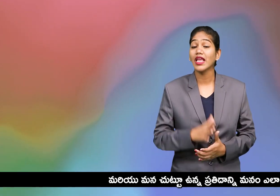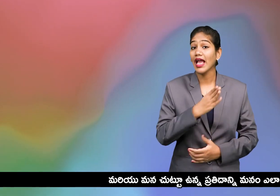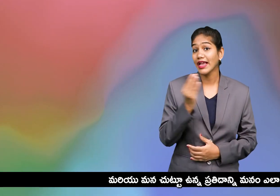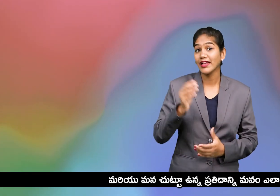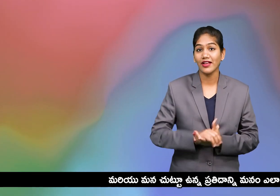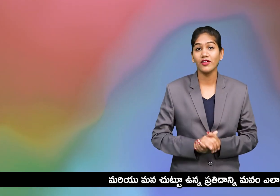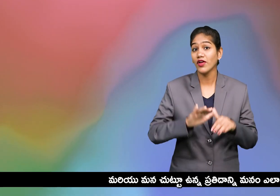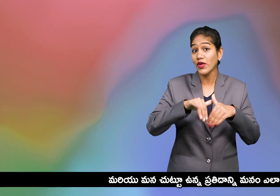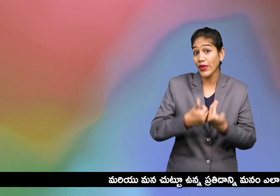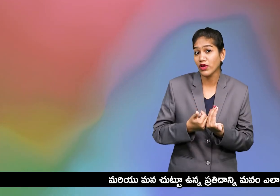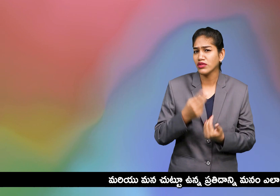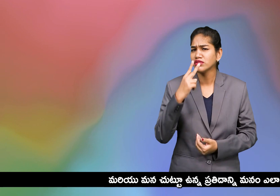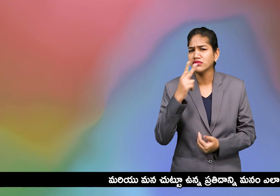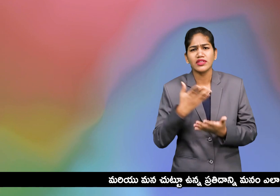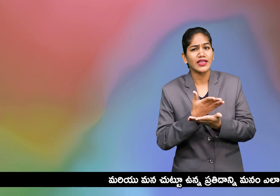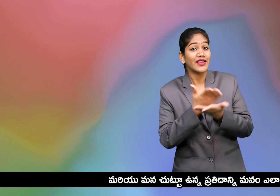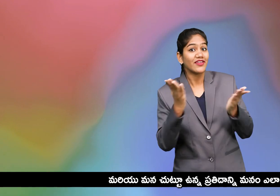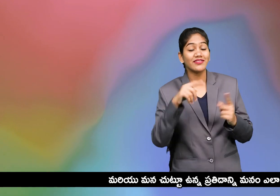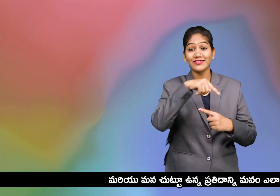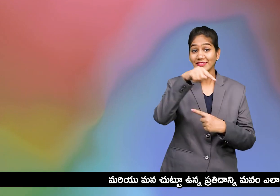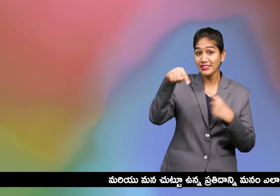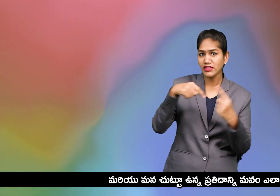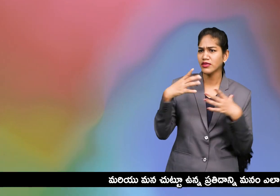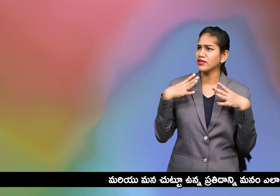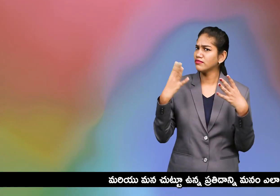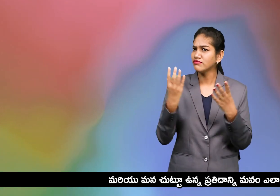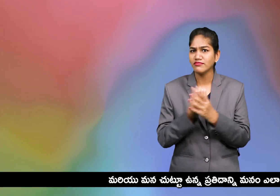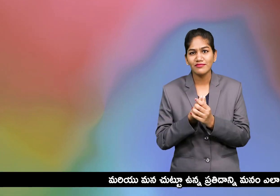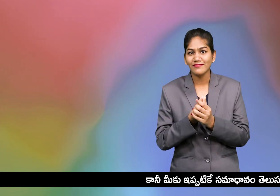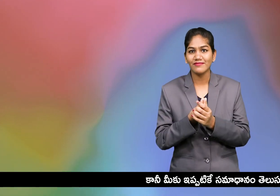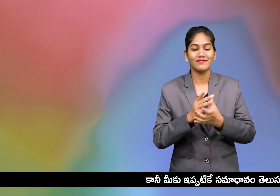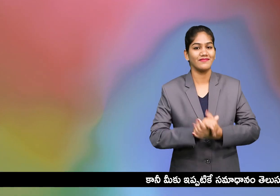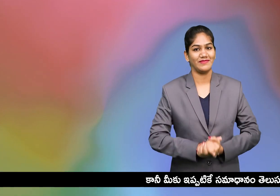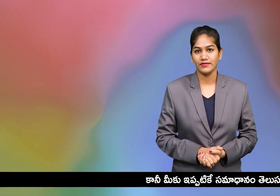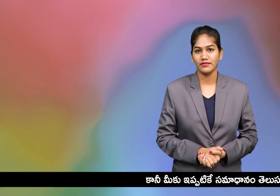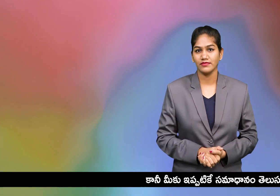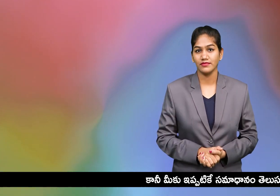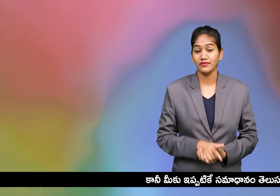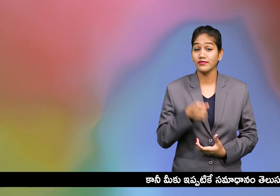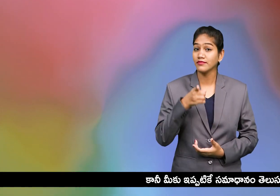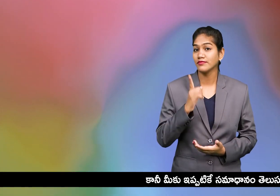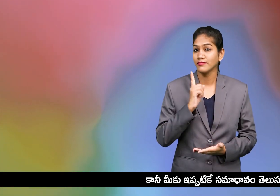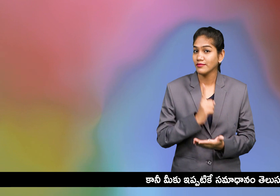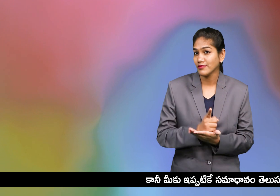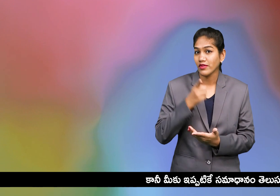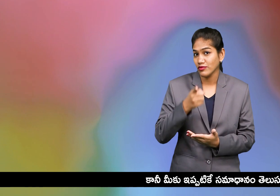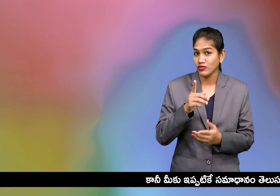మరియు మన చుట్టూ ఉన్న ప్రతిదాన్ని మనం ఎలా చూడగలం? కానీ మీకు ఇప్పటికే సమాధానం